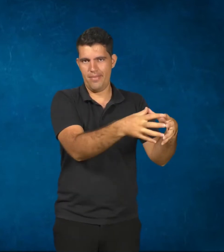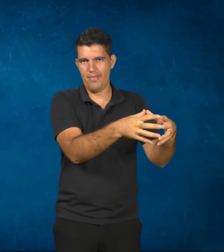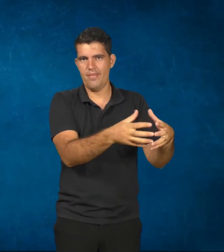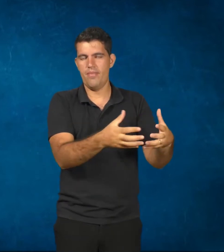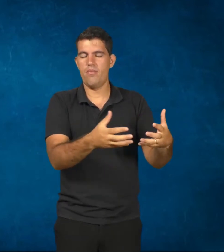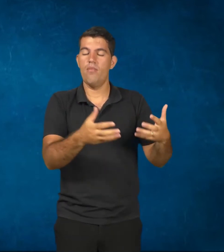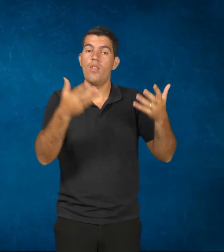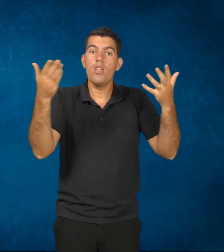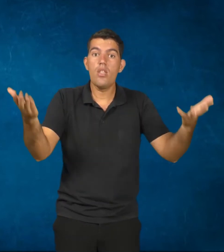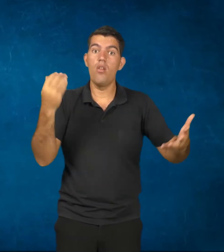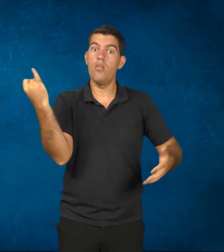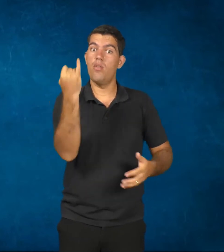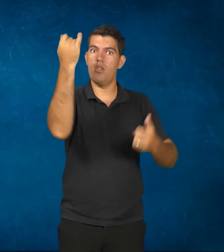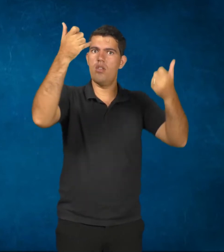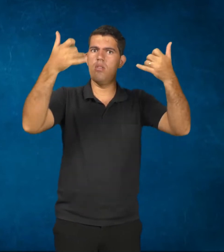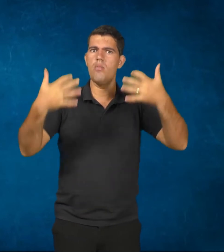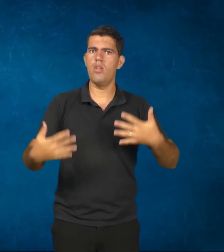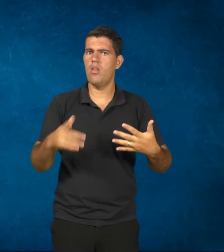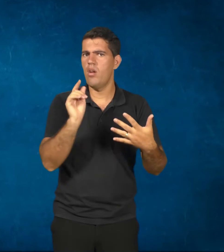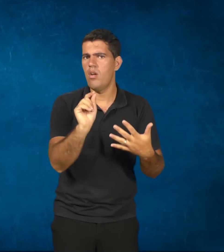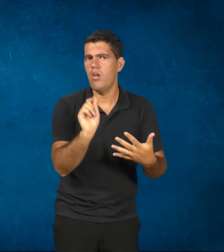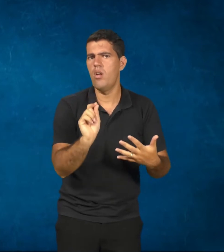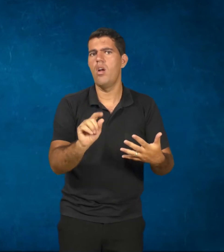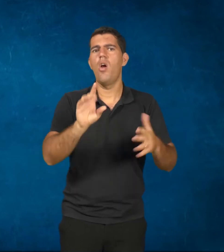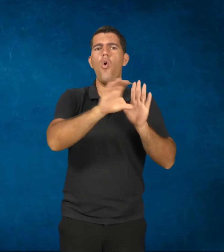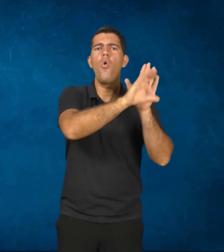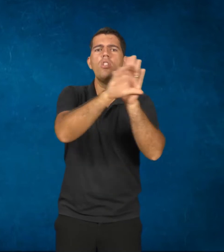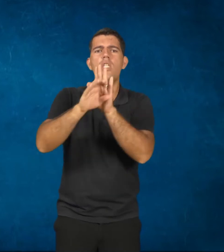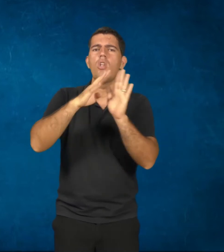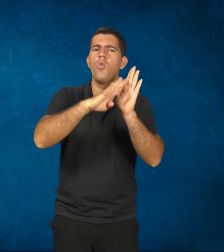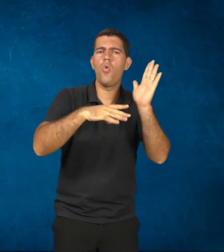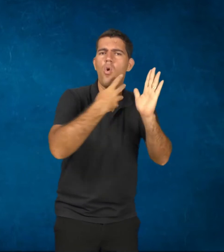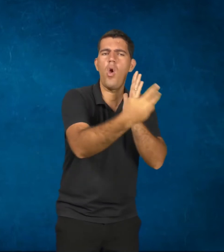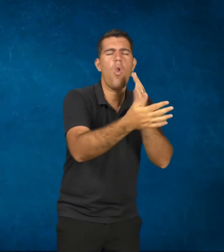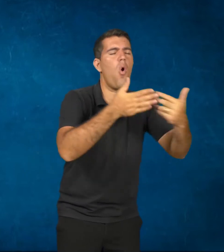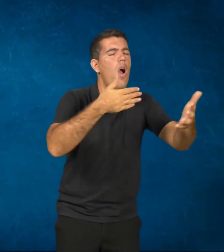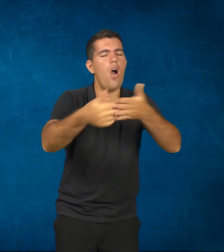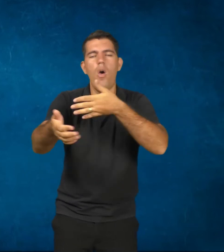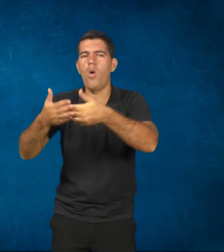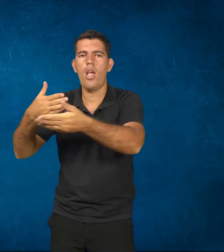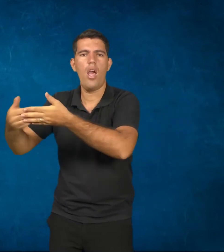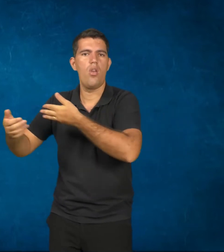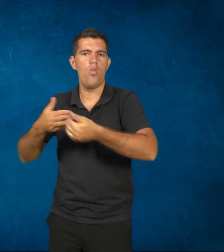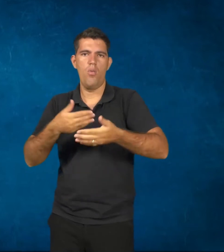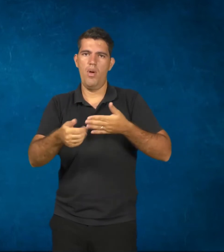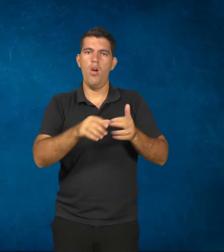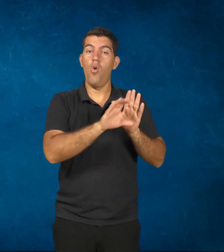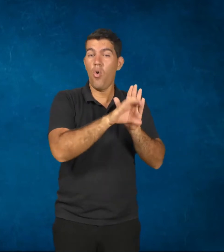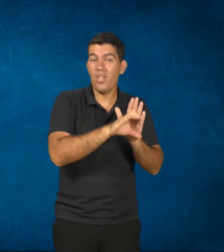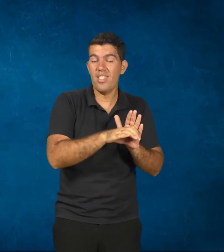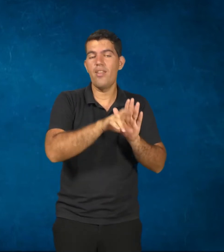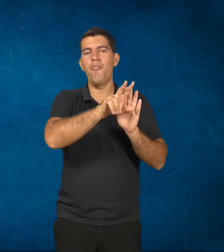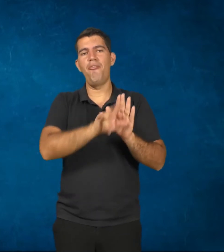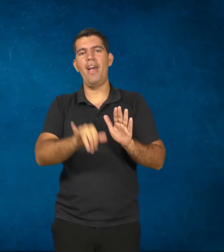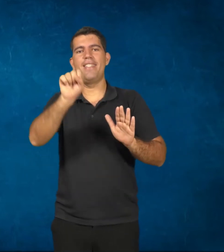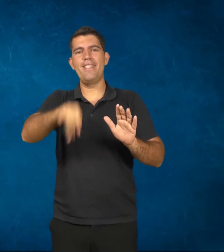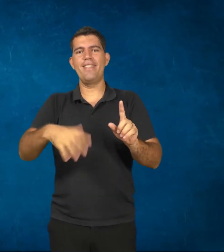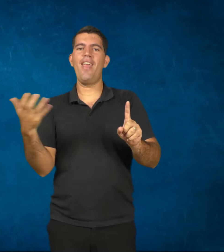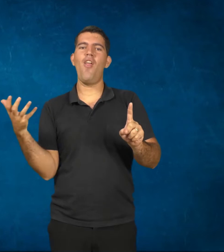importante ressaltar que, em qualquer conceituação de currículo, este sempre será comprometido com algum tipo de